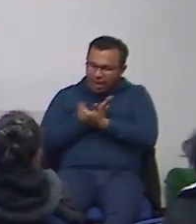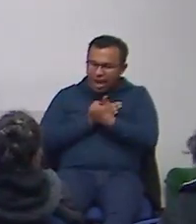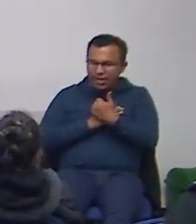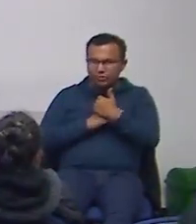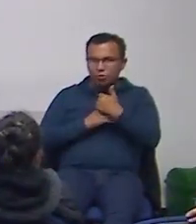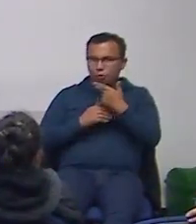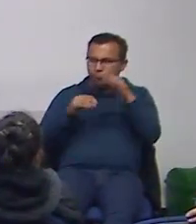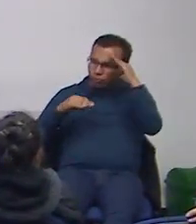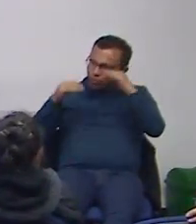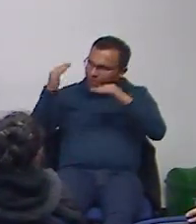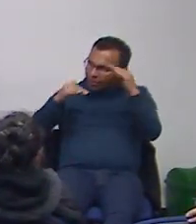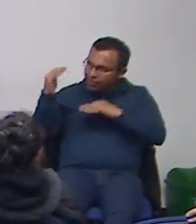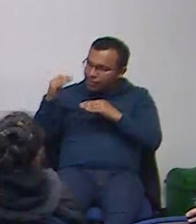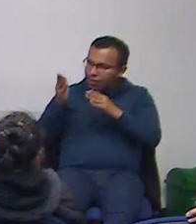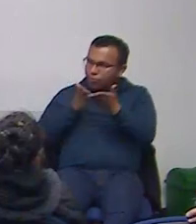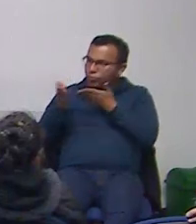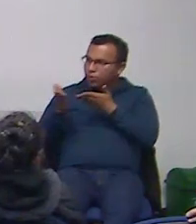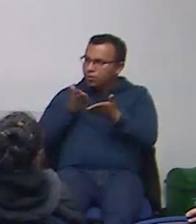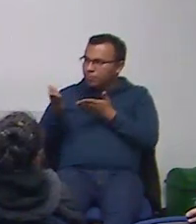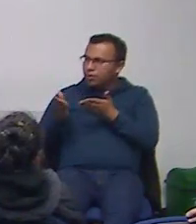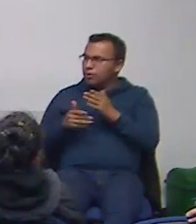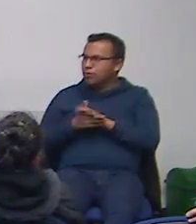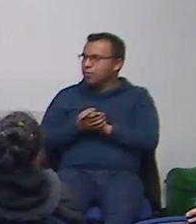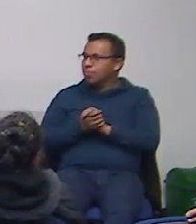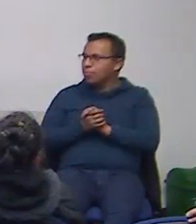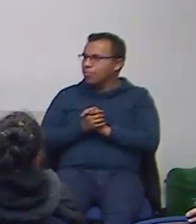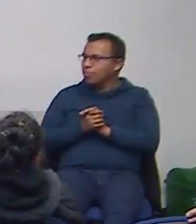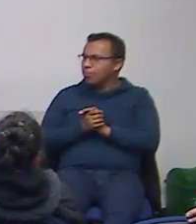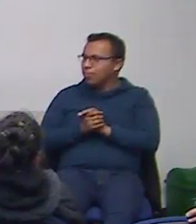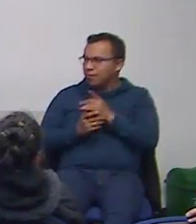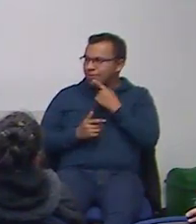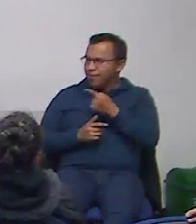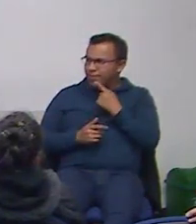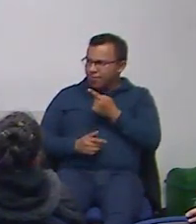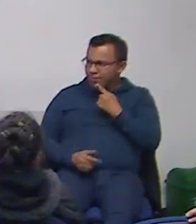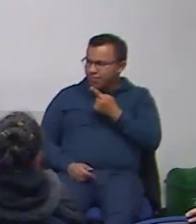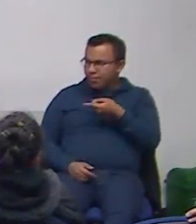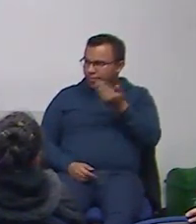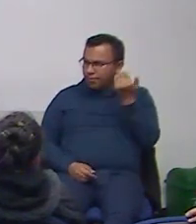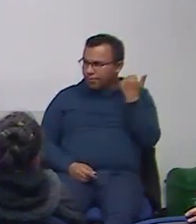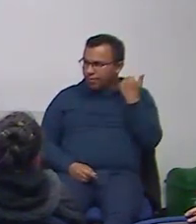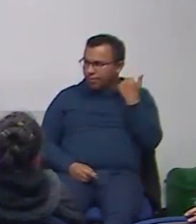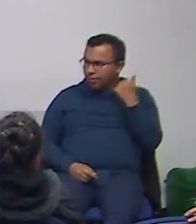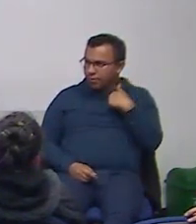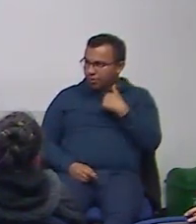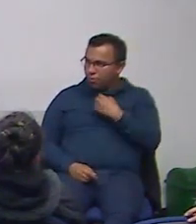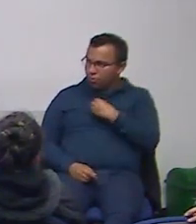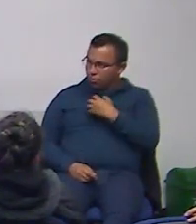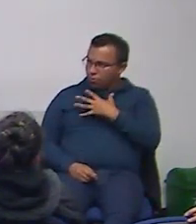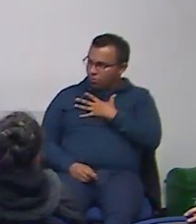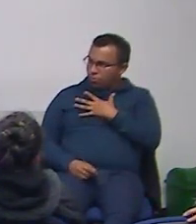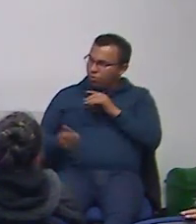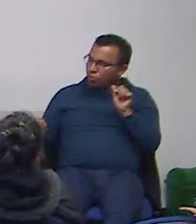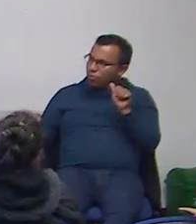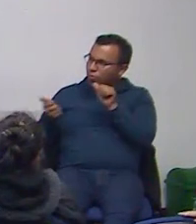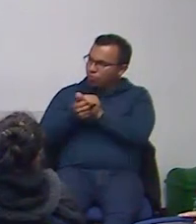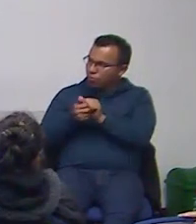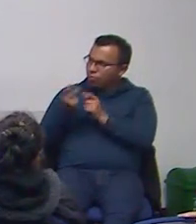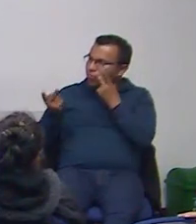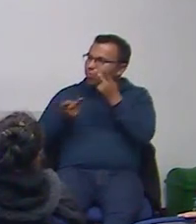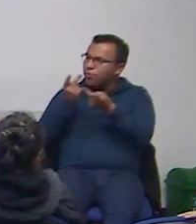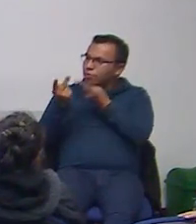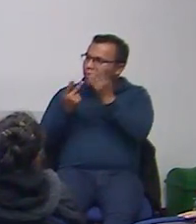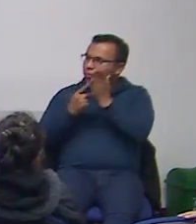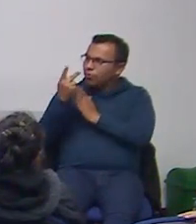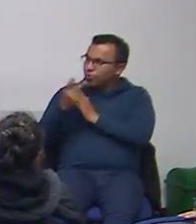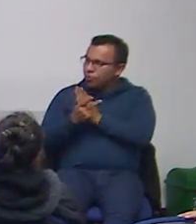capacidades a los servicios e lo digo porque pues en algún momento tuve la oportunidad de de acompañarte y visitar